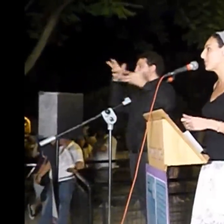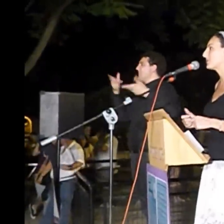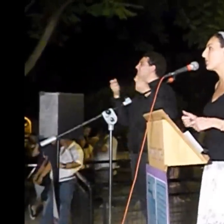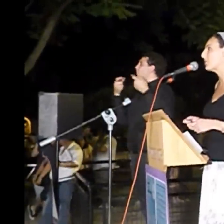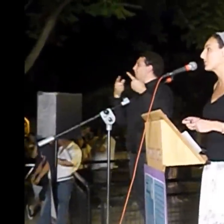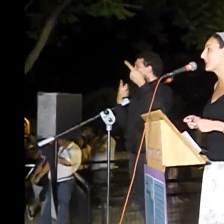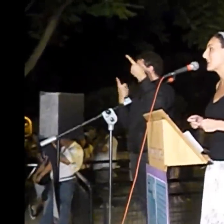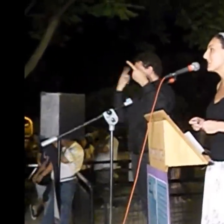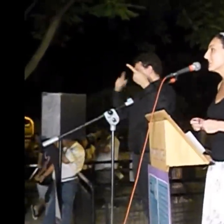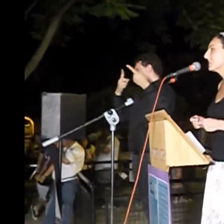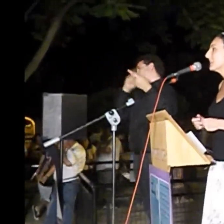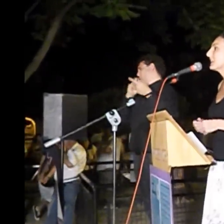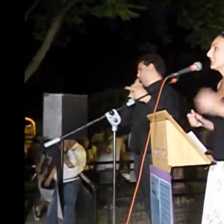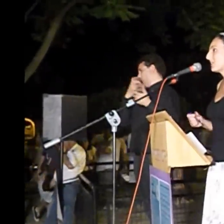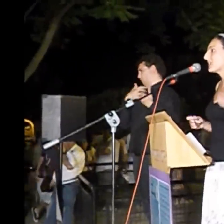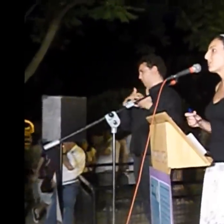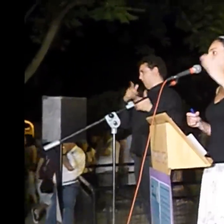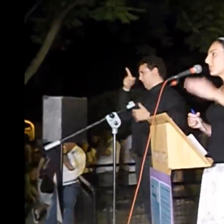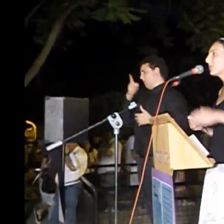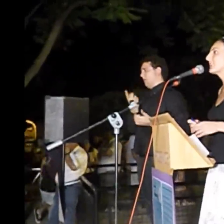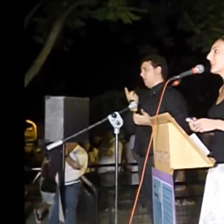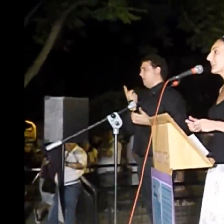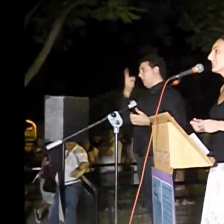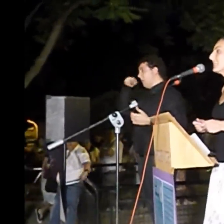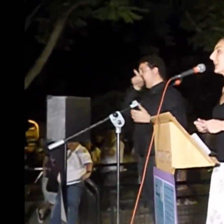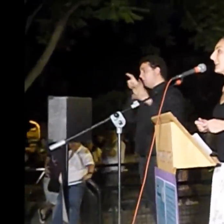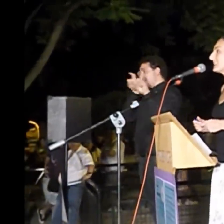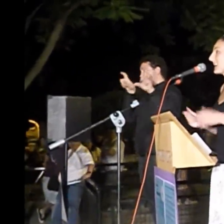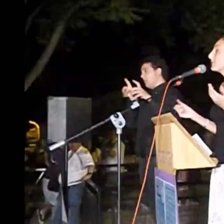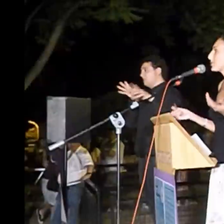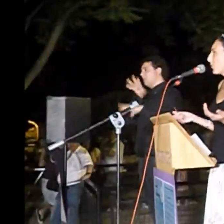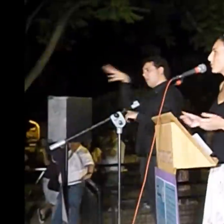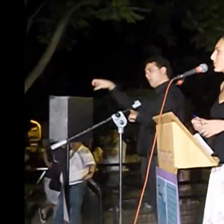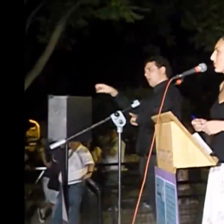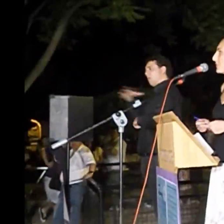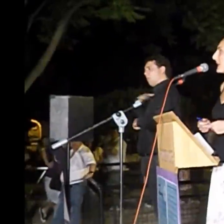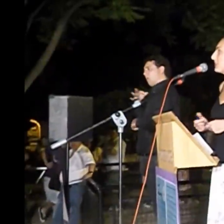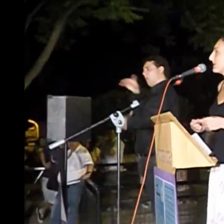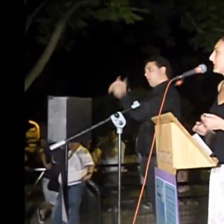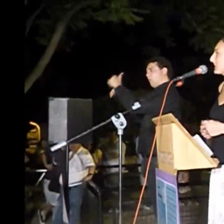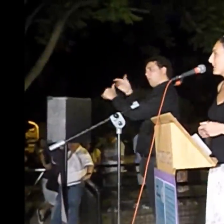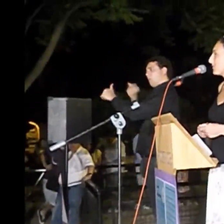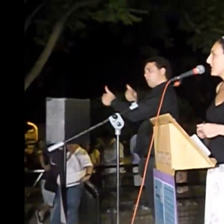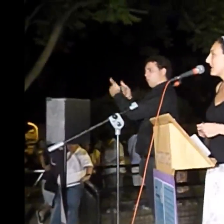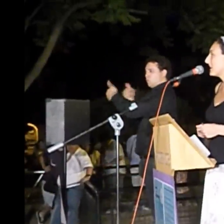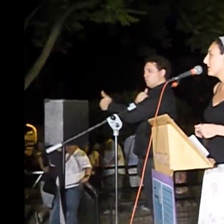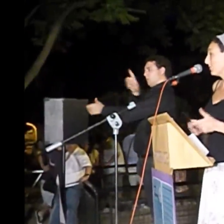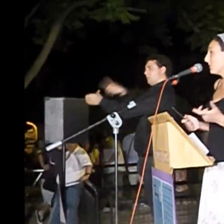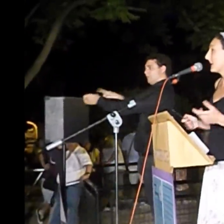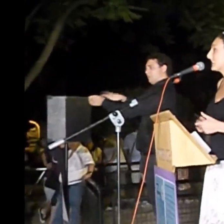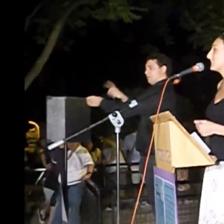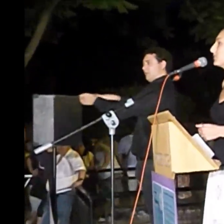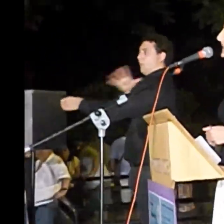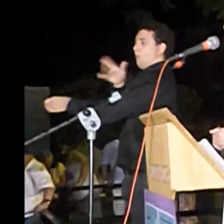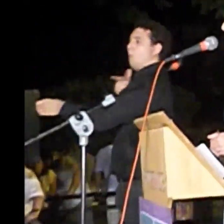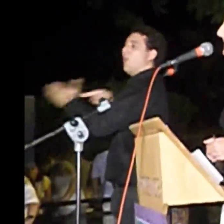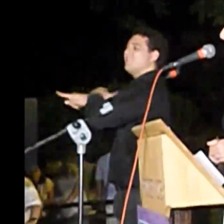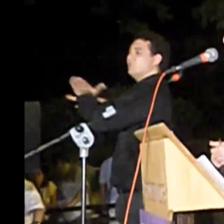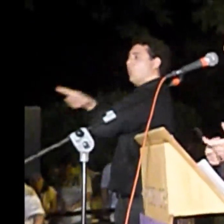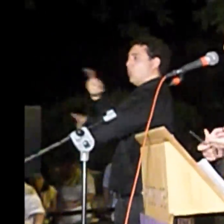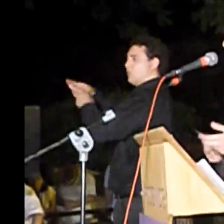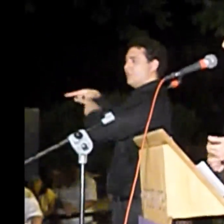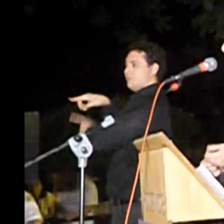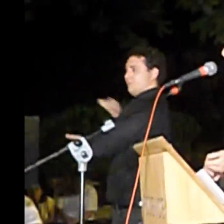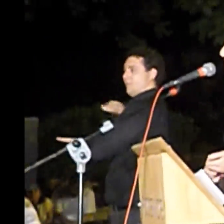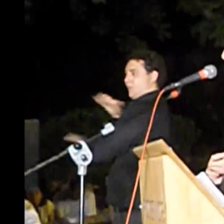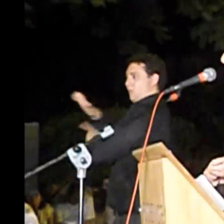sab Cómo se comportan allí las que van a poder optar a entrar en los concursos para la privatización de no para la gestión de